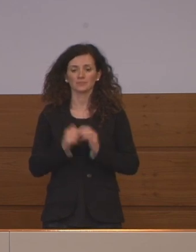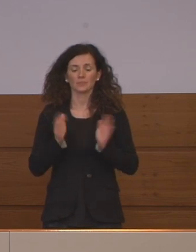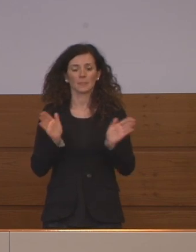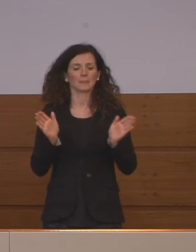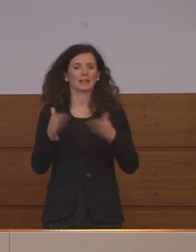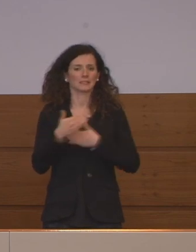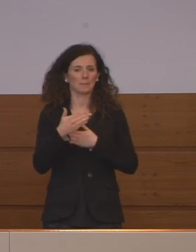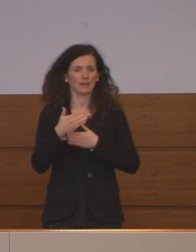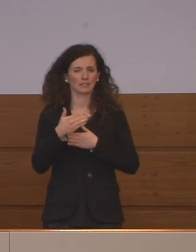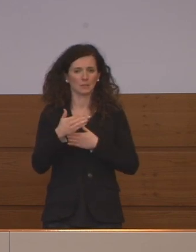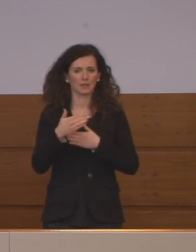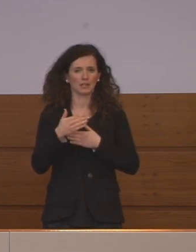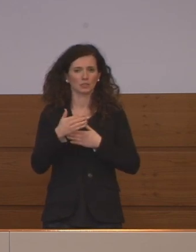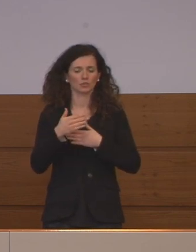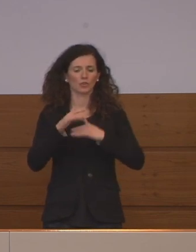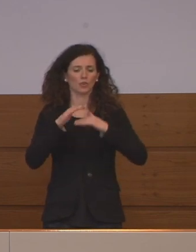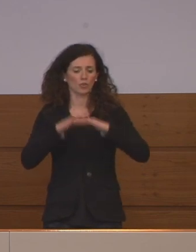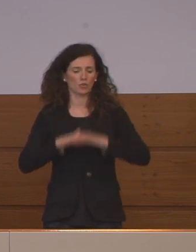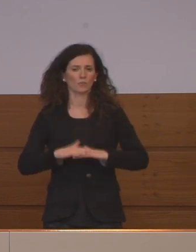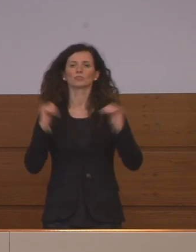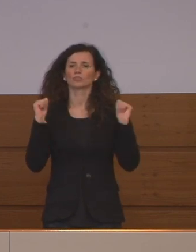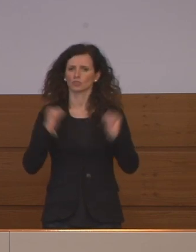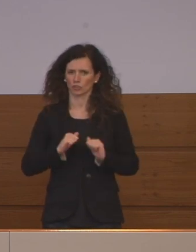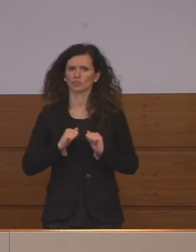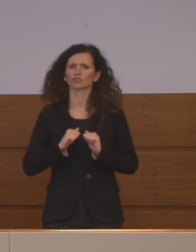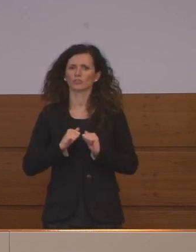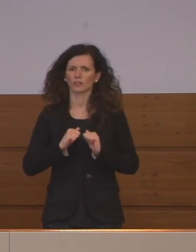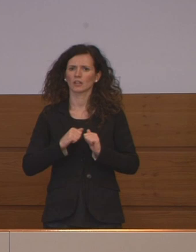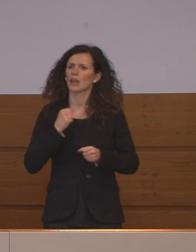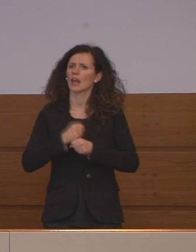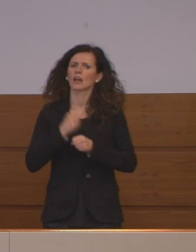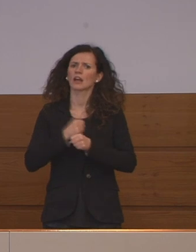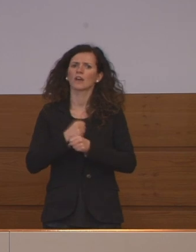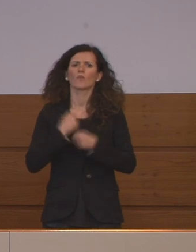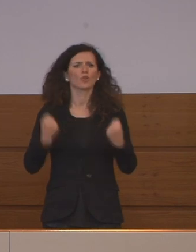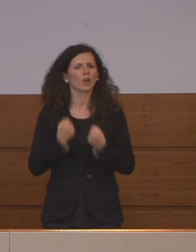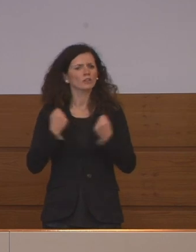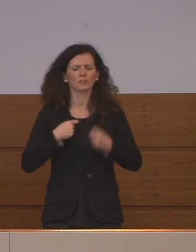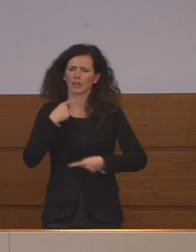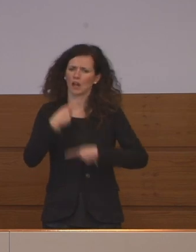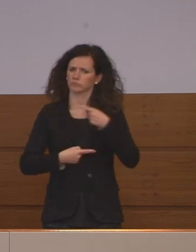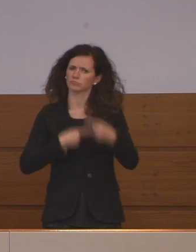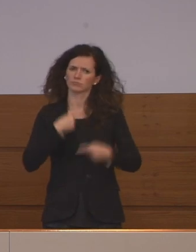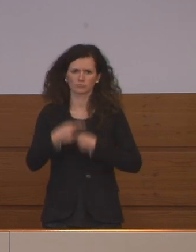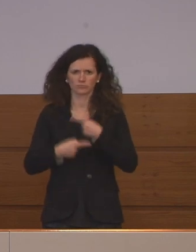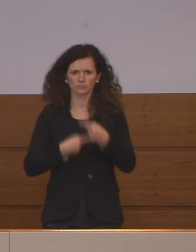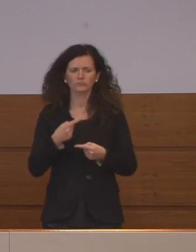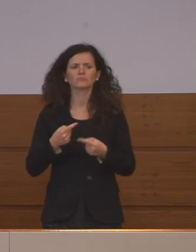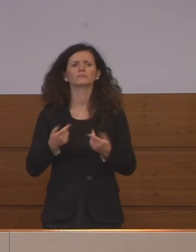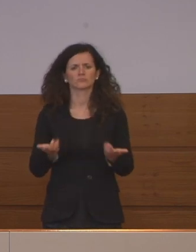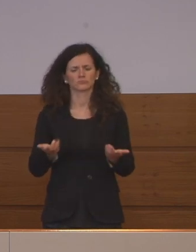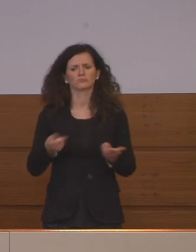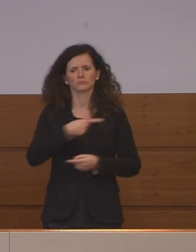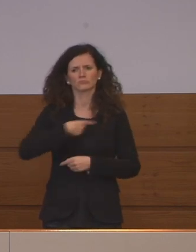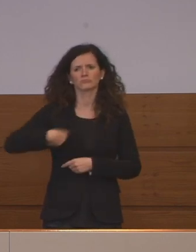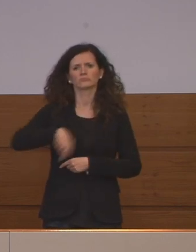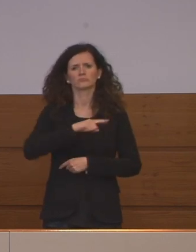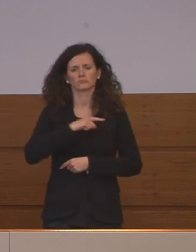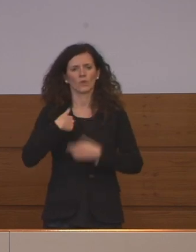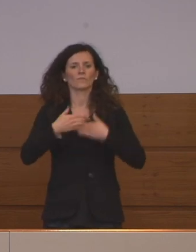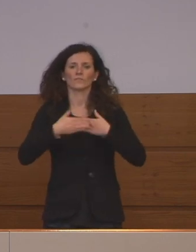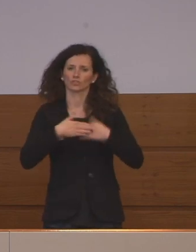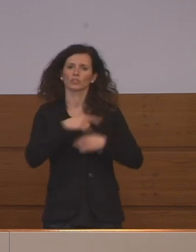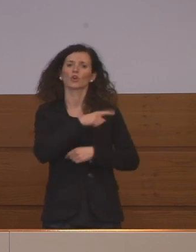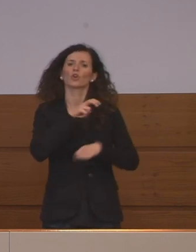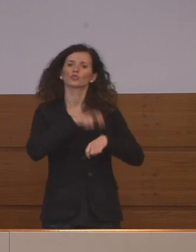dipartimento continua nelle sue attività pensiamo ovviamente siamo vicini al